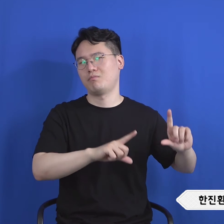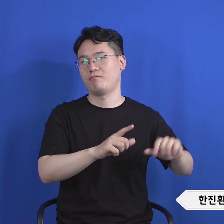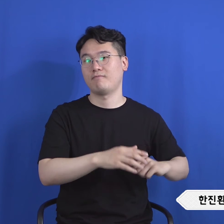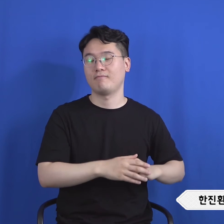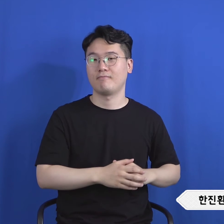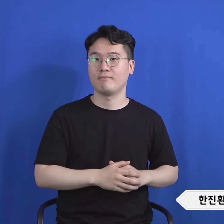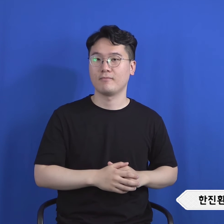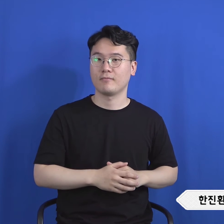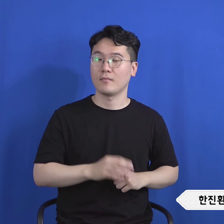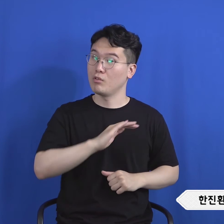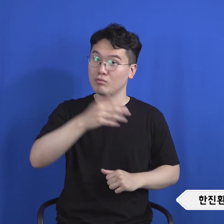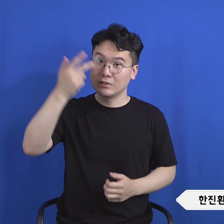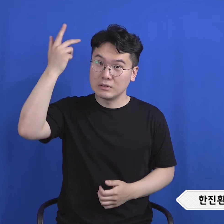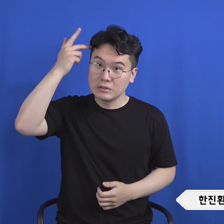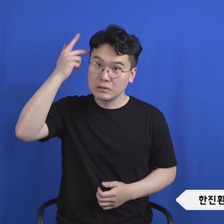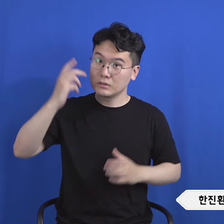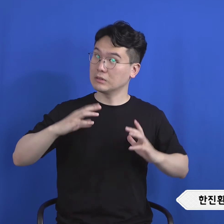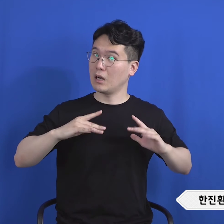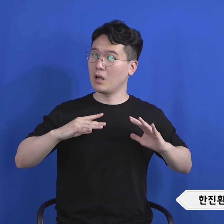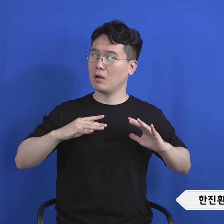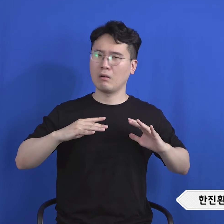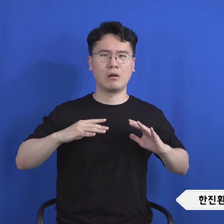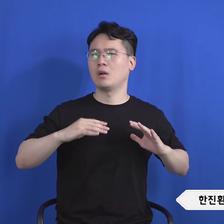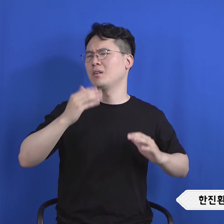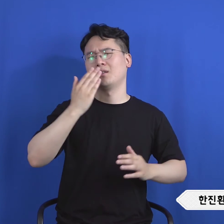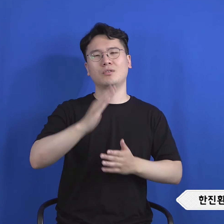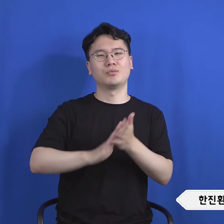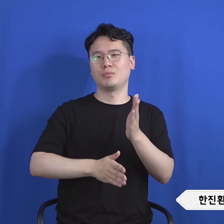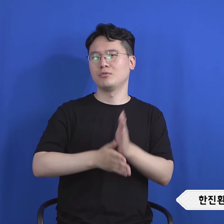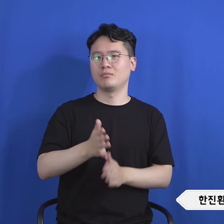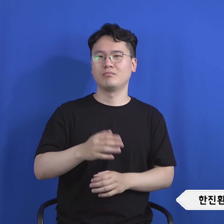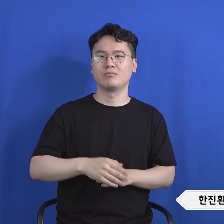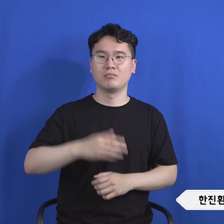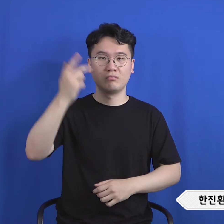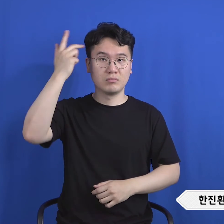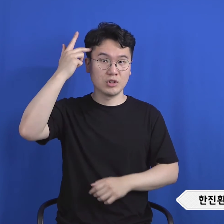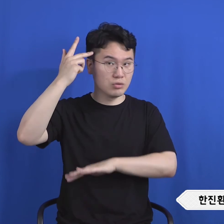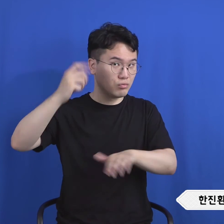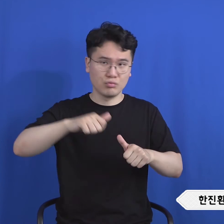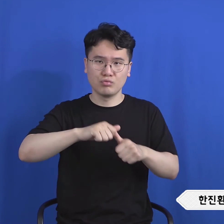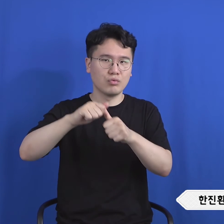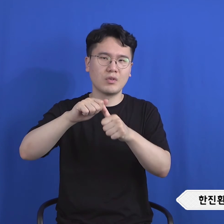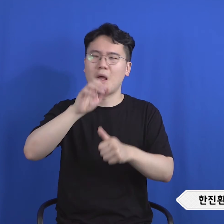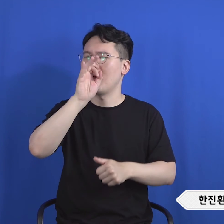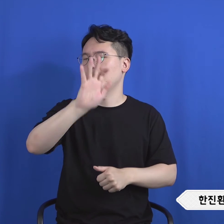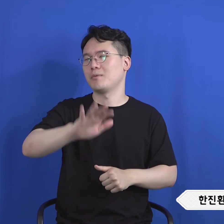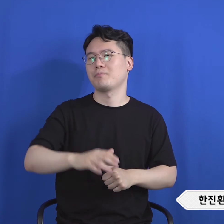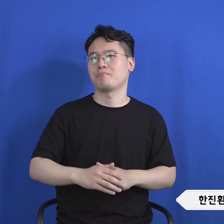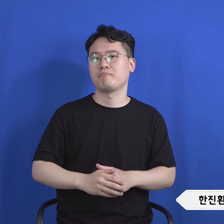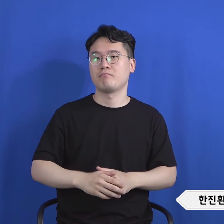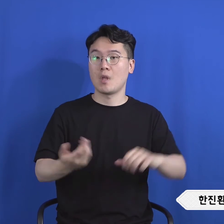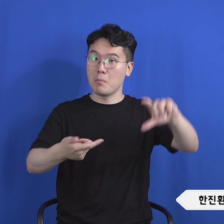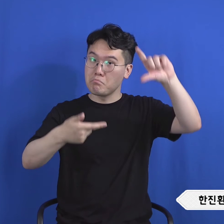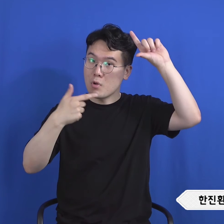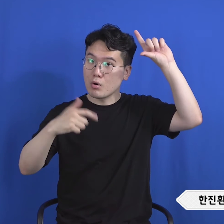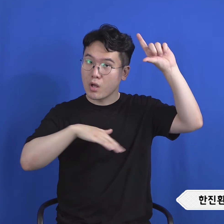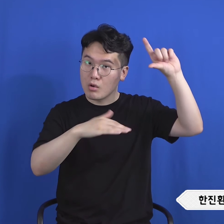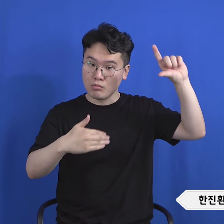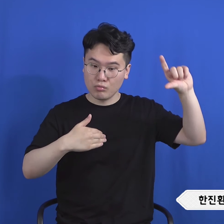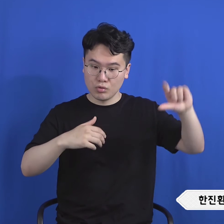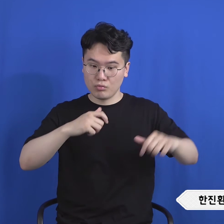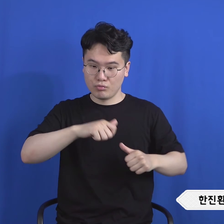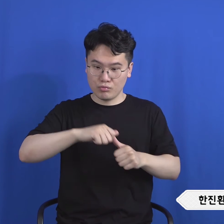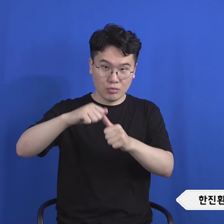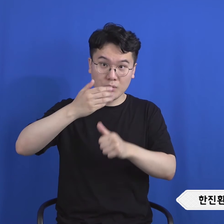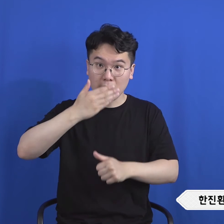우리 지식을 자랑할 것도 없습니다. 지식이 우리를 구원해 줄 수 있는 것이 아니기 때문에. 명예를 자랑할 것도 없습니다. 명예가